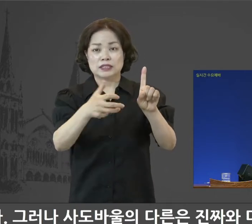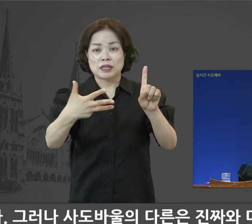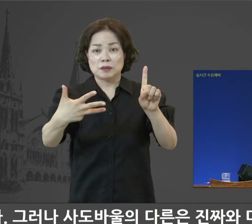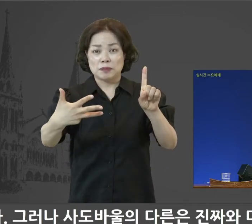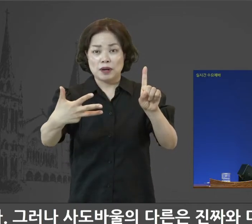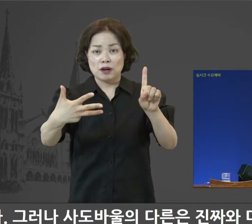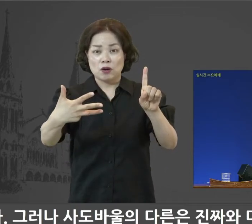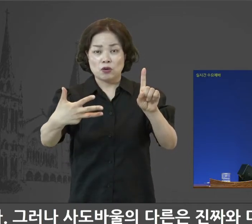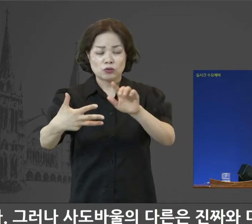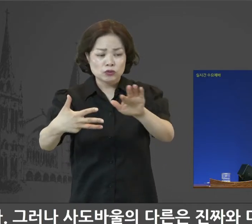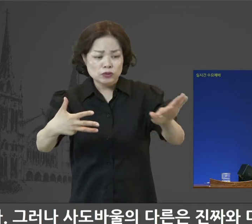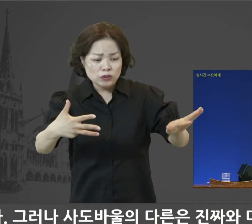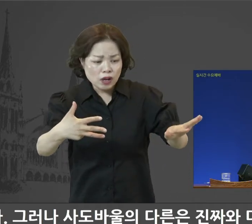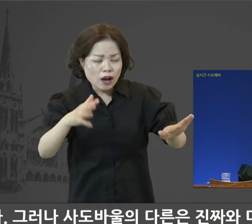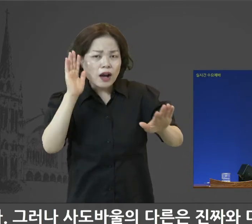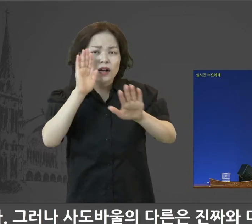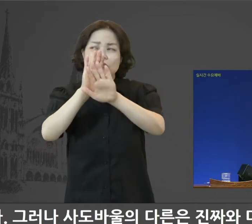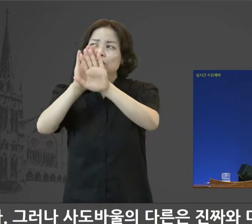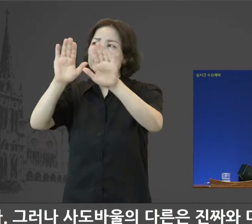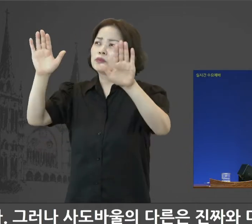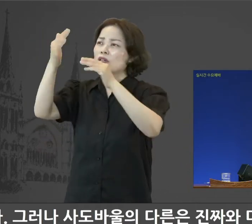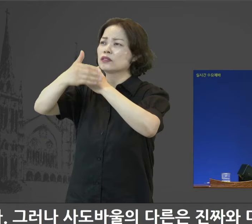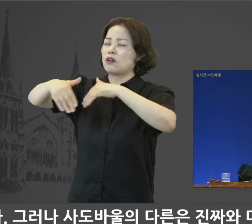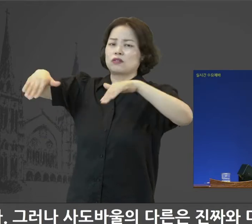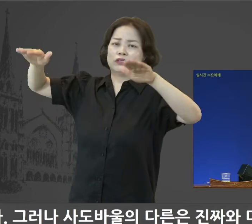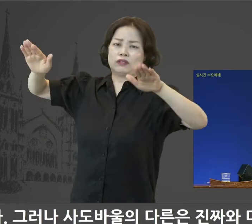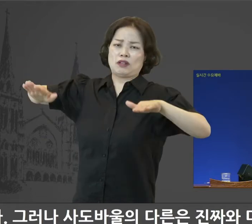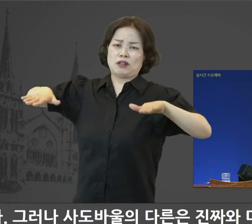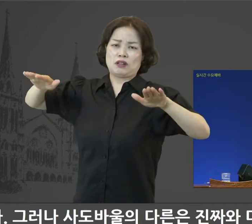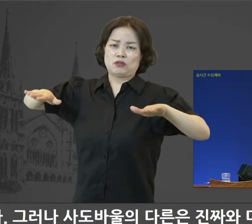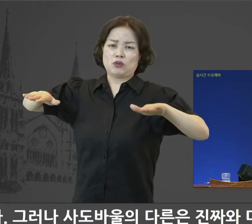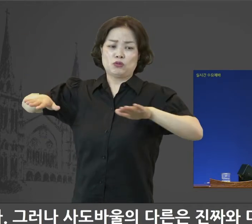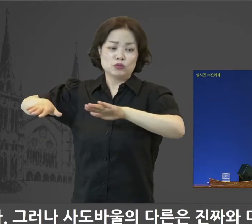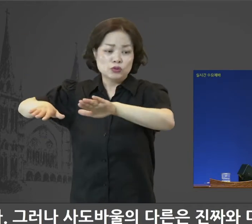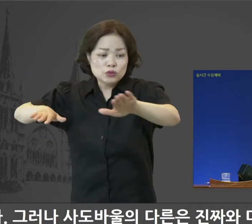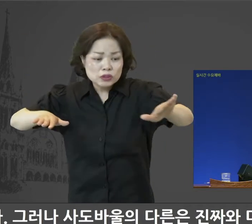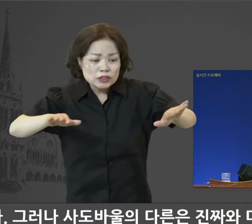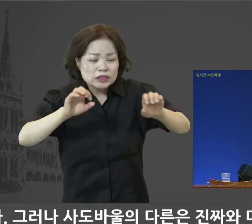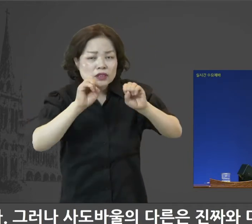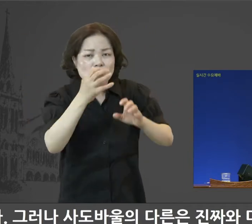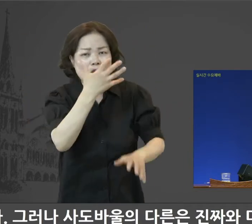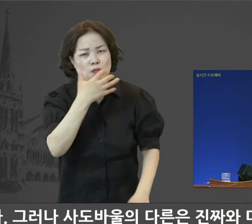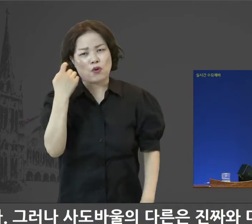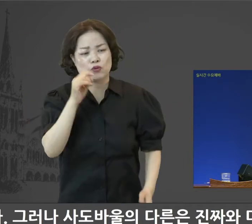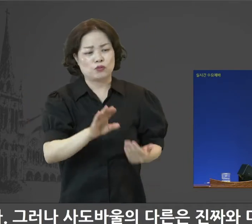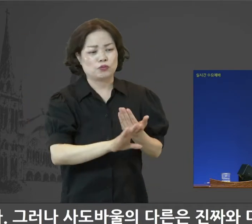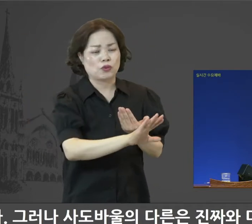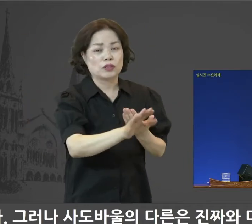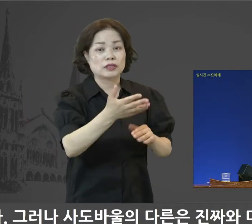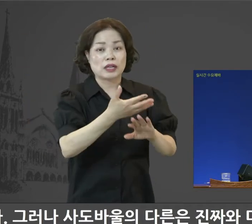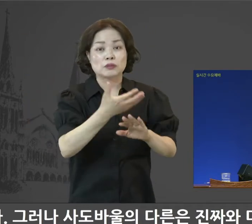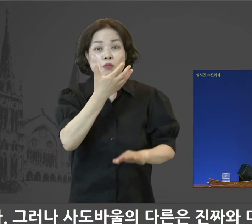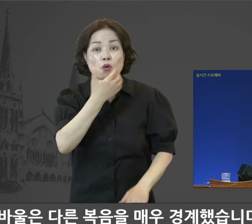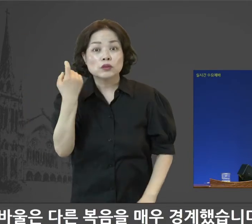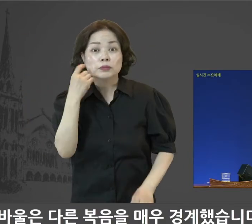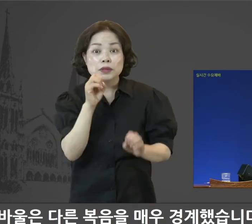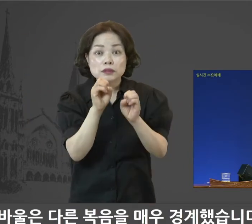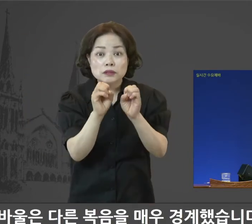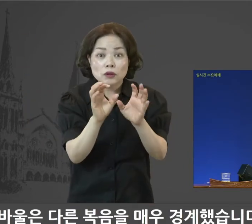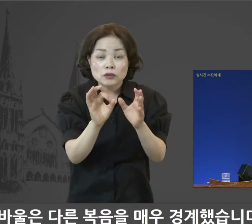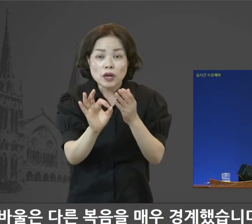보면 우리나 혹은 하늘로부터 천사라도 우리가 전한 복음 외에 다른 복음을